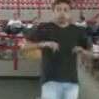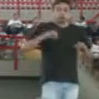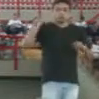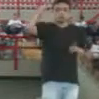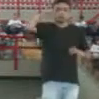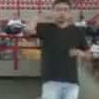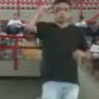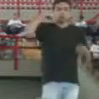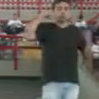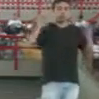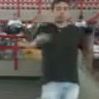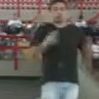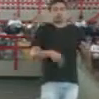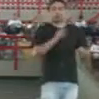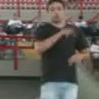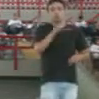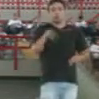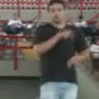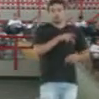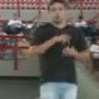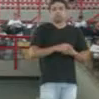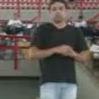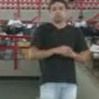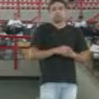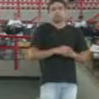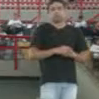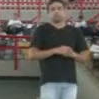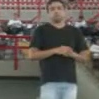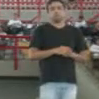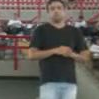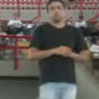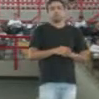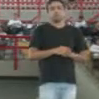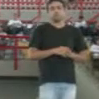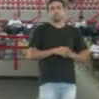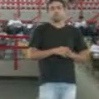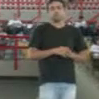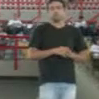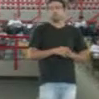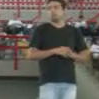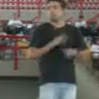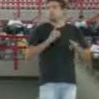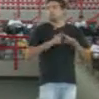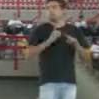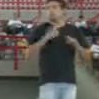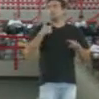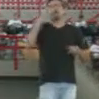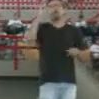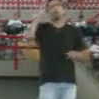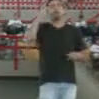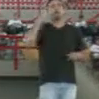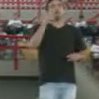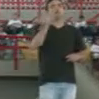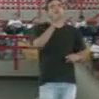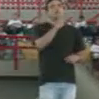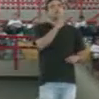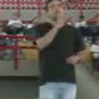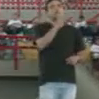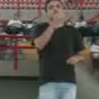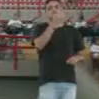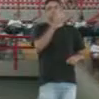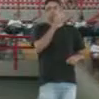igual do professor aqui, suor. Beleza, suor. Ah, professor, é porque eu achava que era soa.